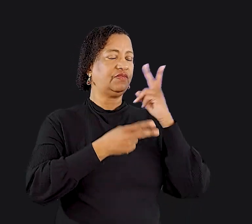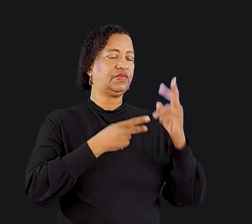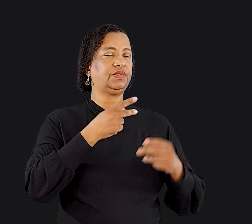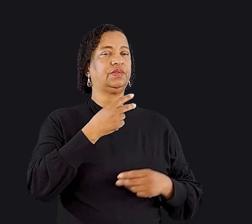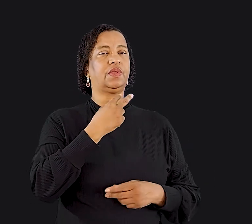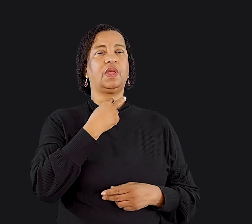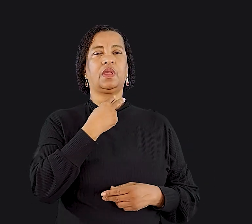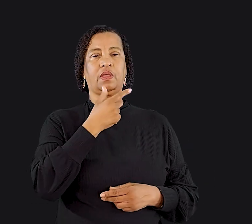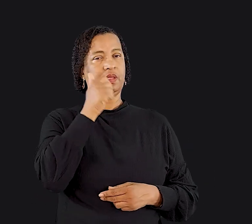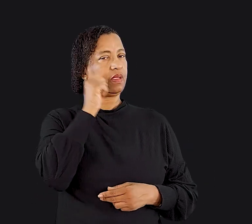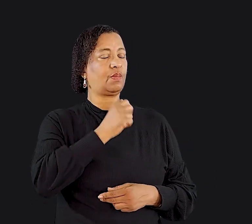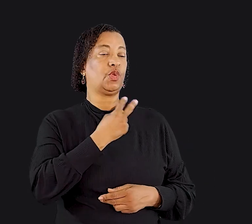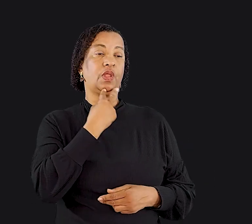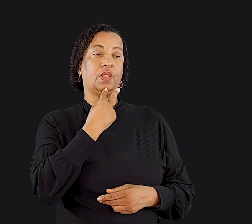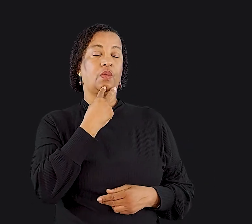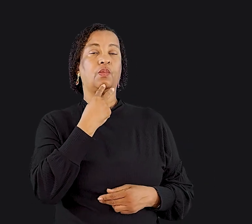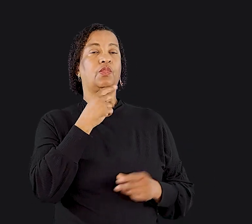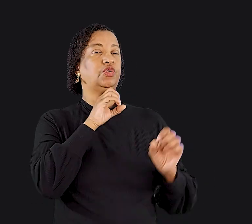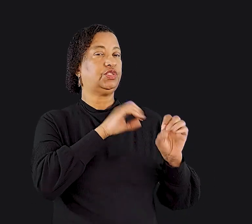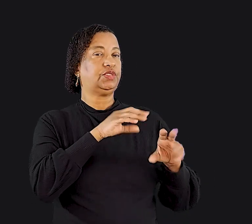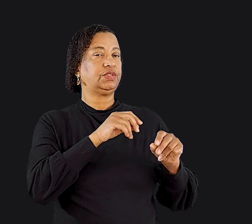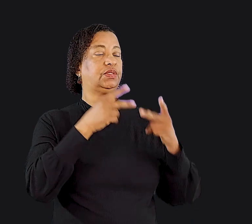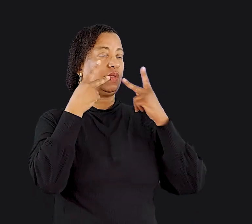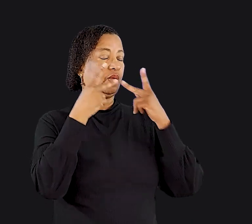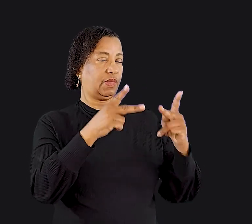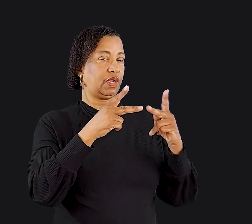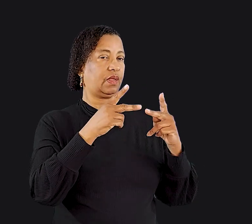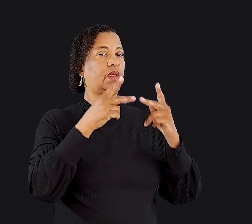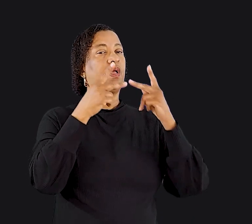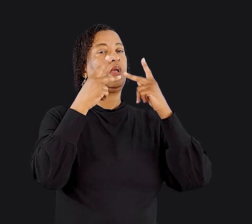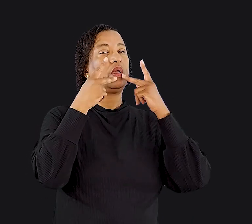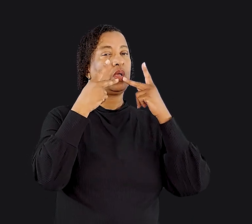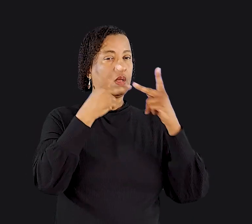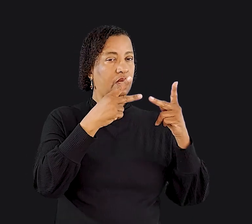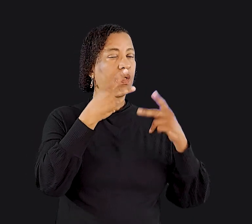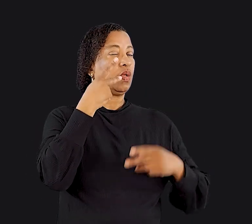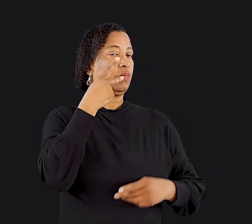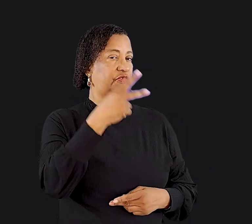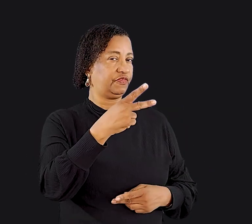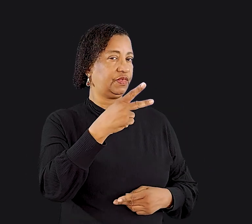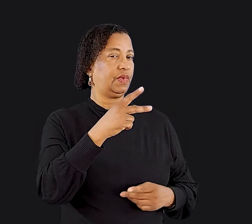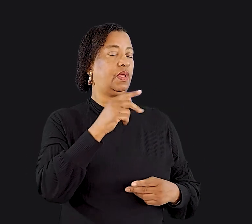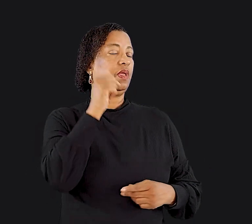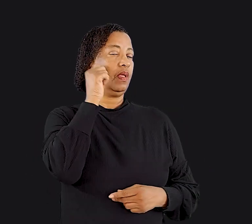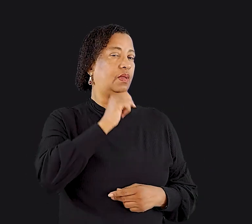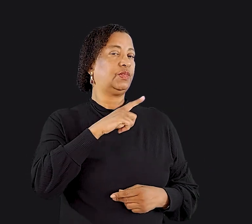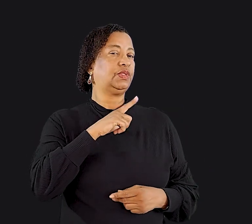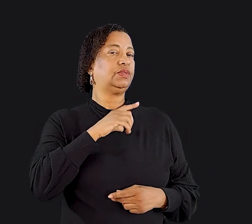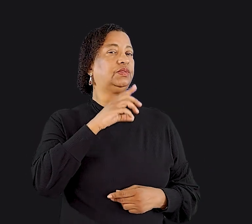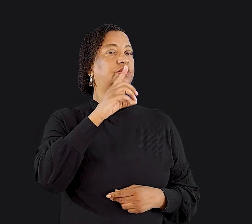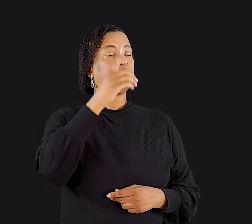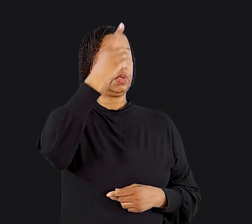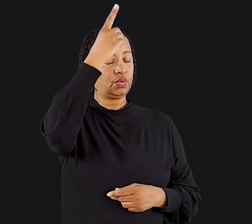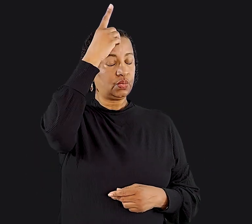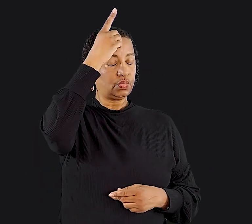deve ensinar, nem que não deve pregar, nem profetizar. As mulheres têm um dom especial para o ensino.